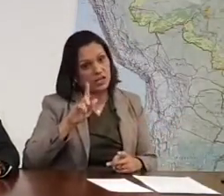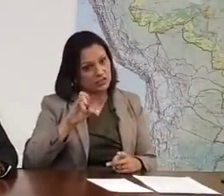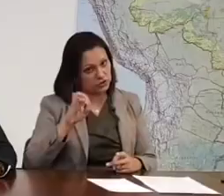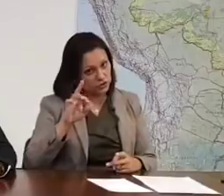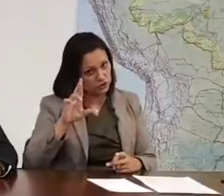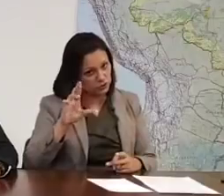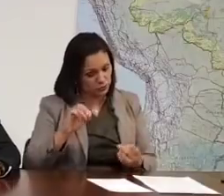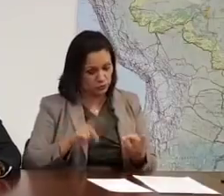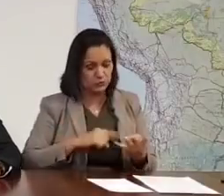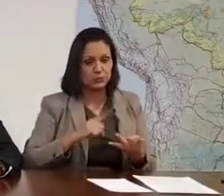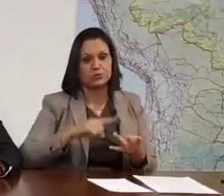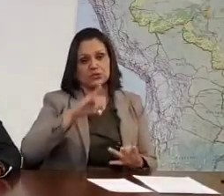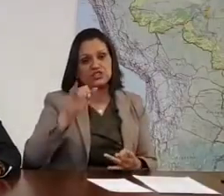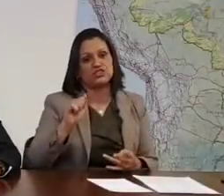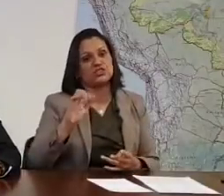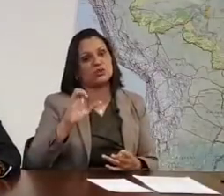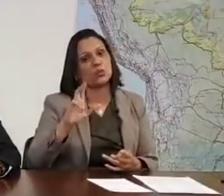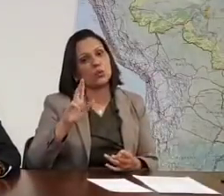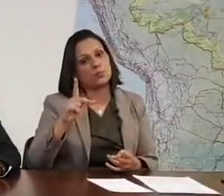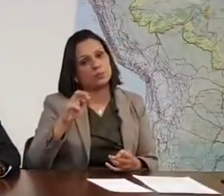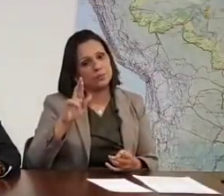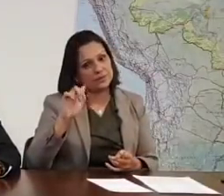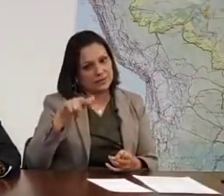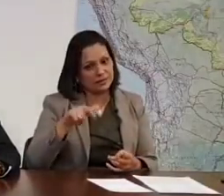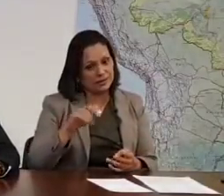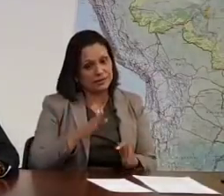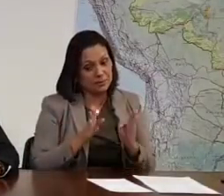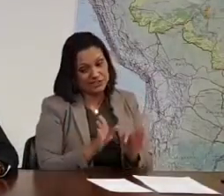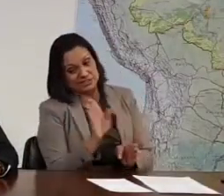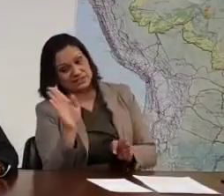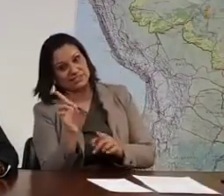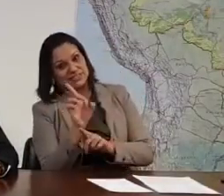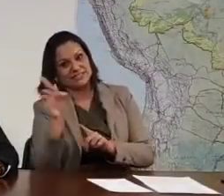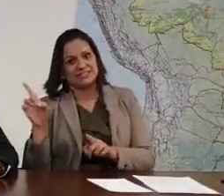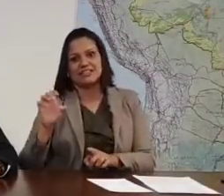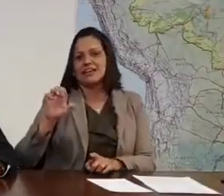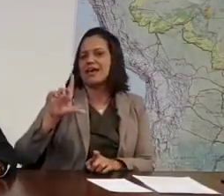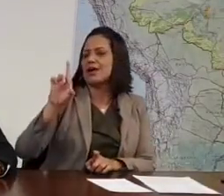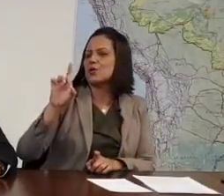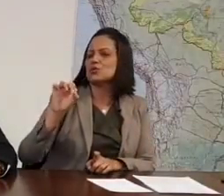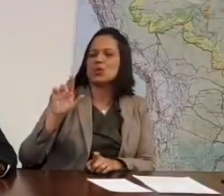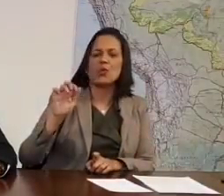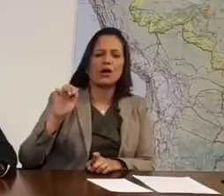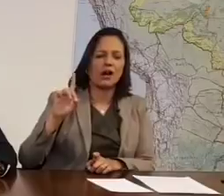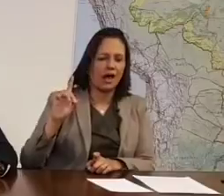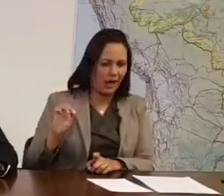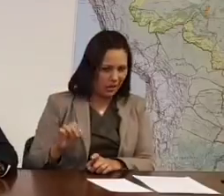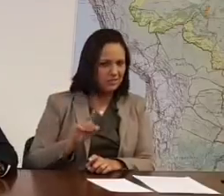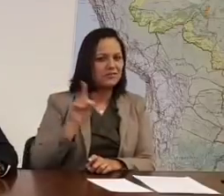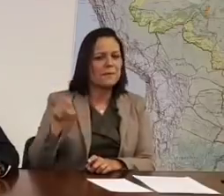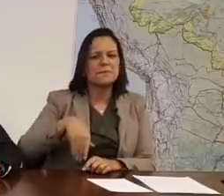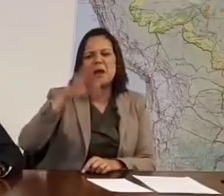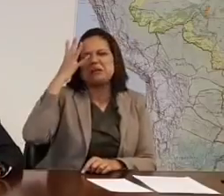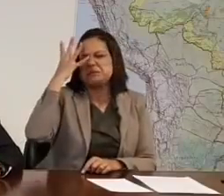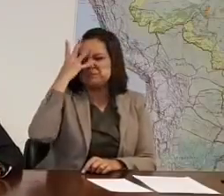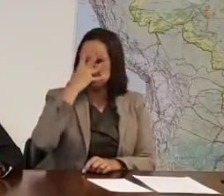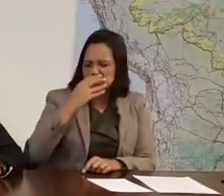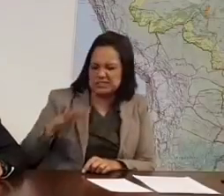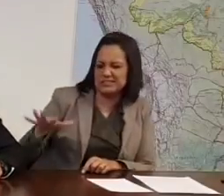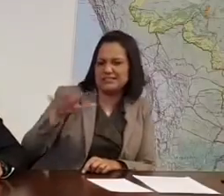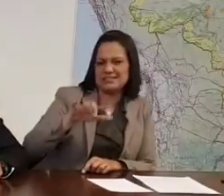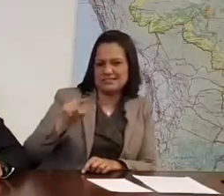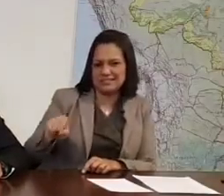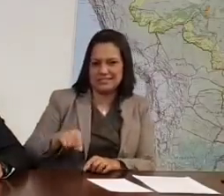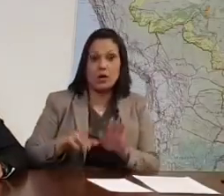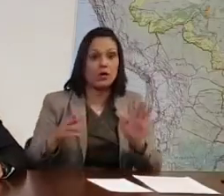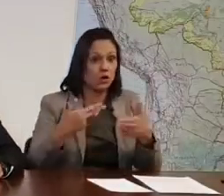Jacupiranga, e cai para a direita ali, é o Eldorado Paulista aí. A cidade mais bonita do Vale do Ribeira, tenho certeza disso, é isso mesmo?